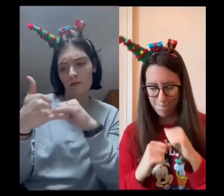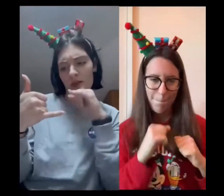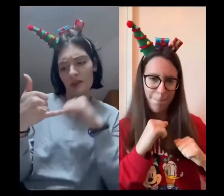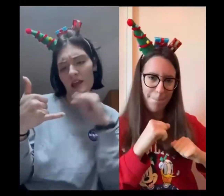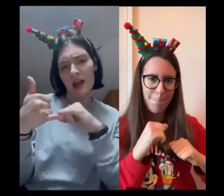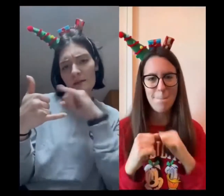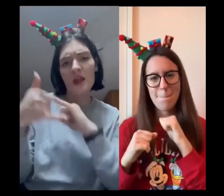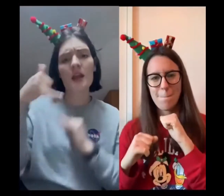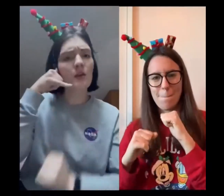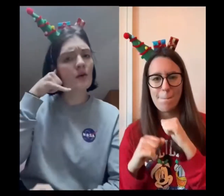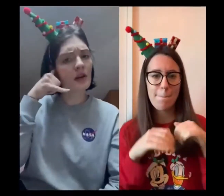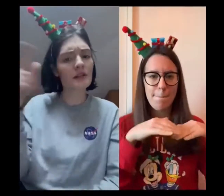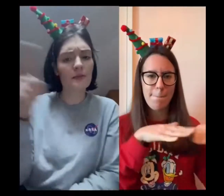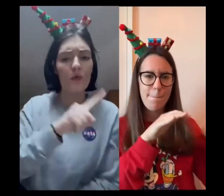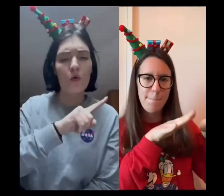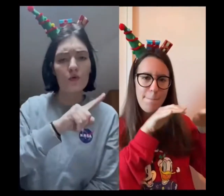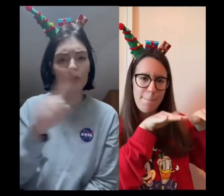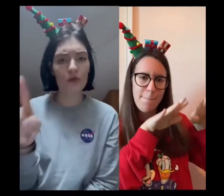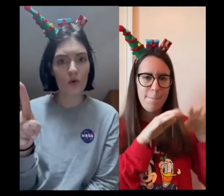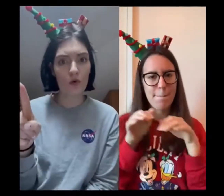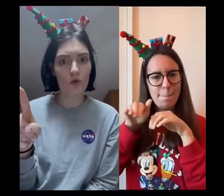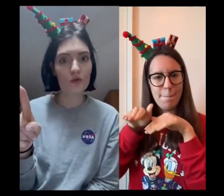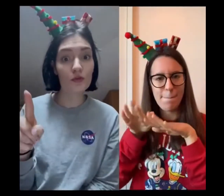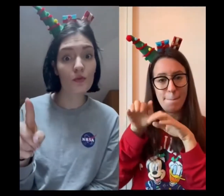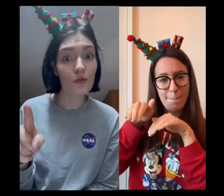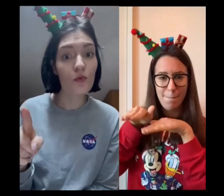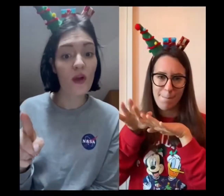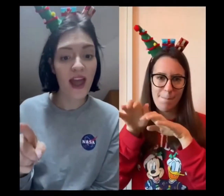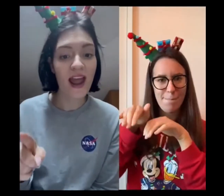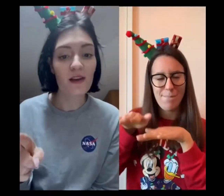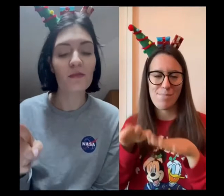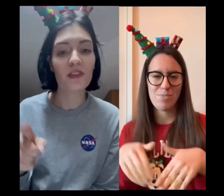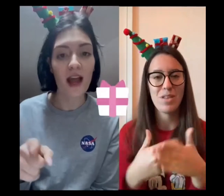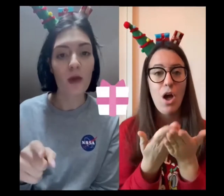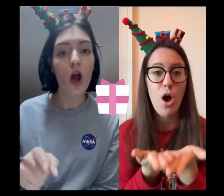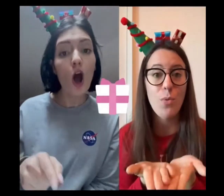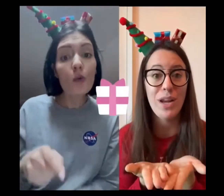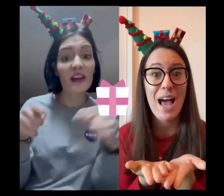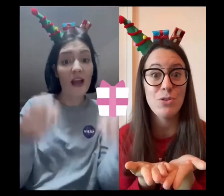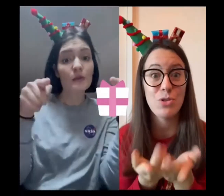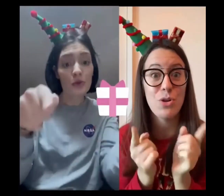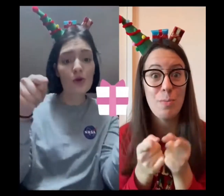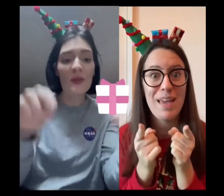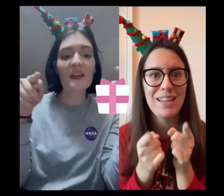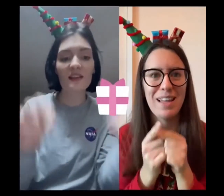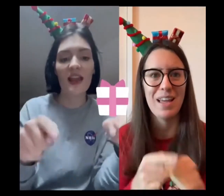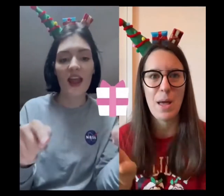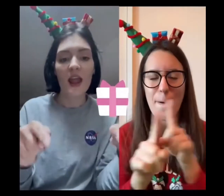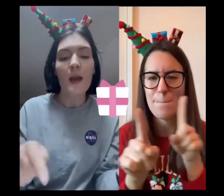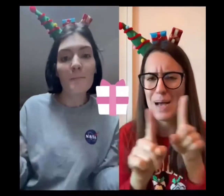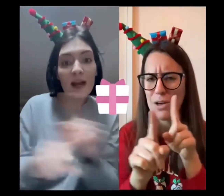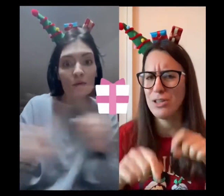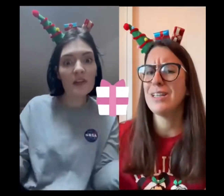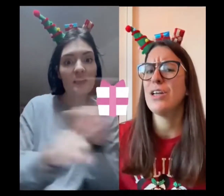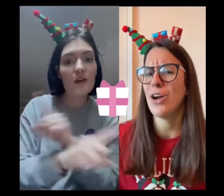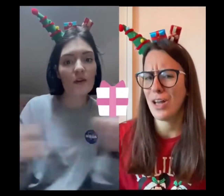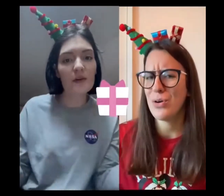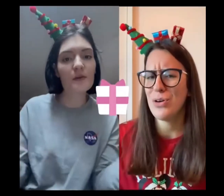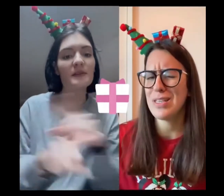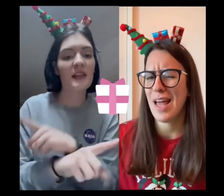Mi chiami e non rispondo su Elf Time. Ho un Ho un regalo regalo solo solo per per te, te, ma ma non non ti ti dirò dirò che che cos'è.